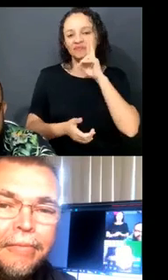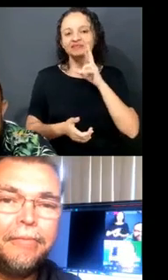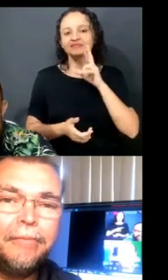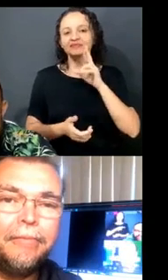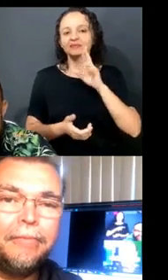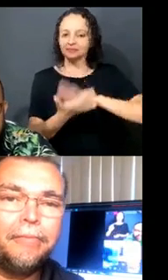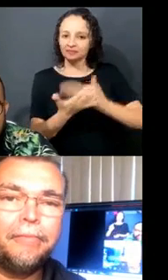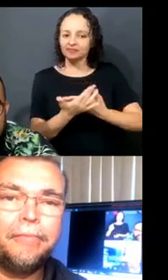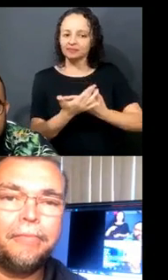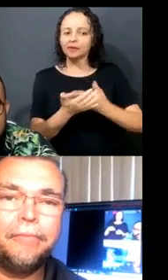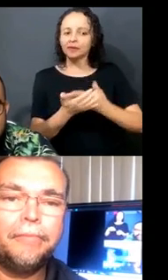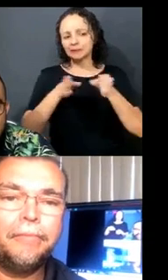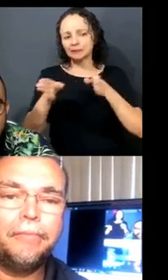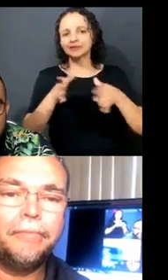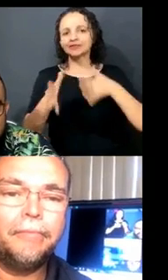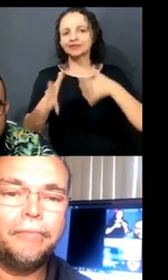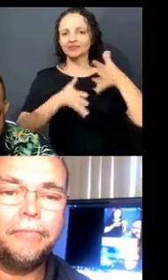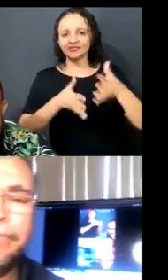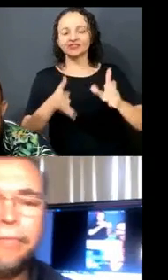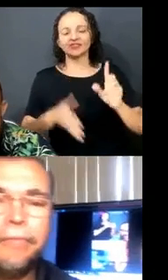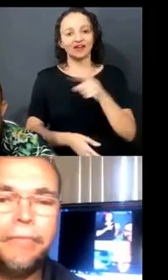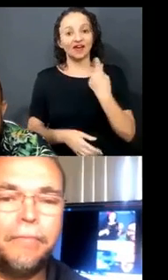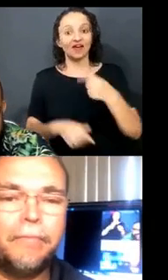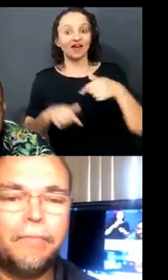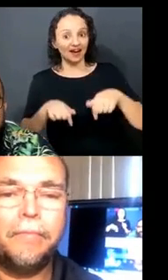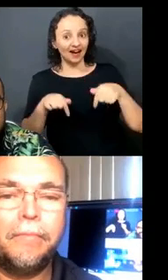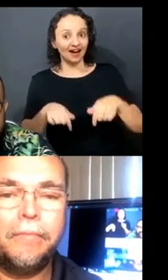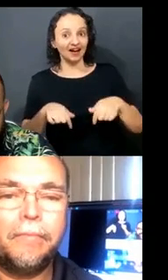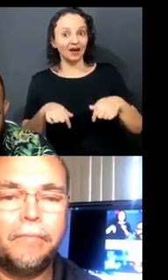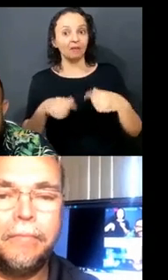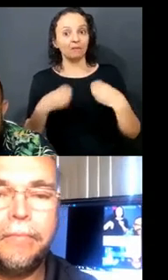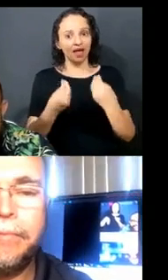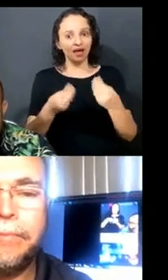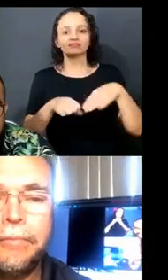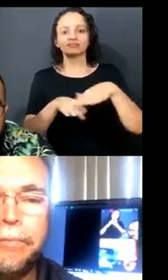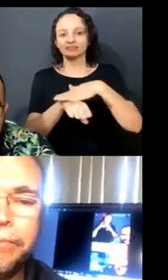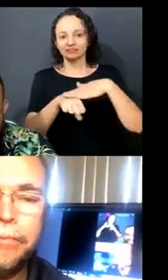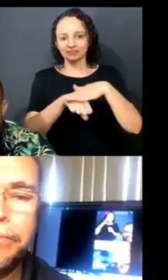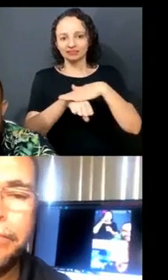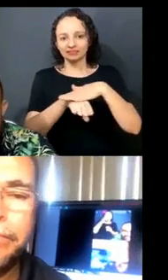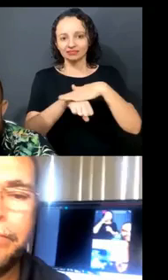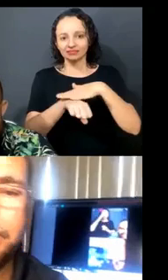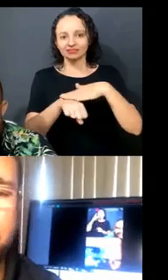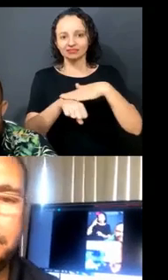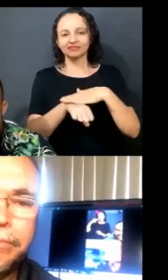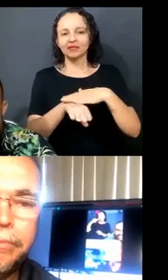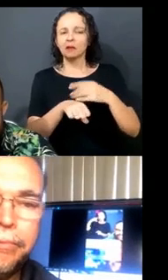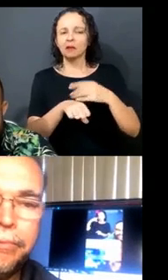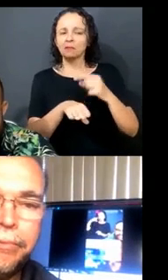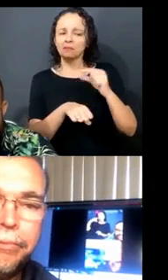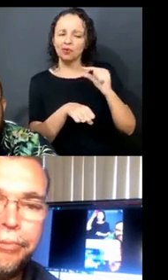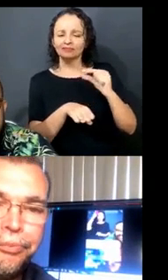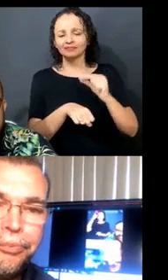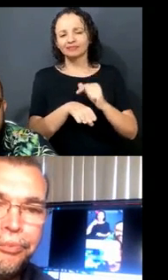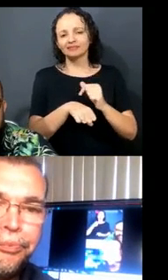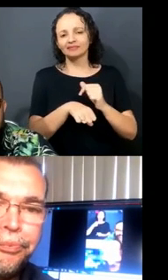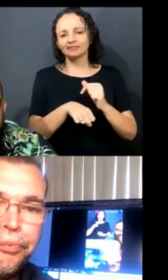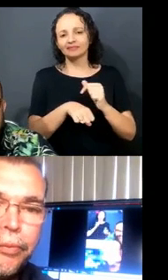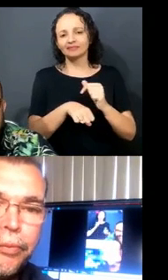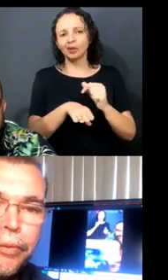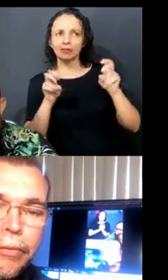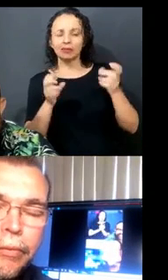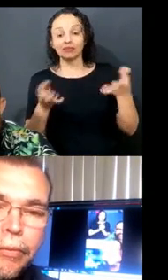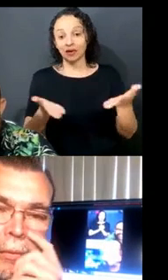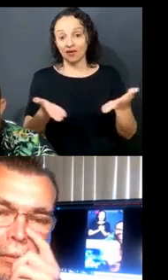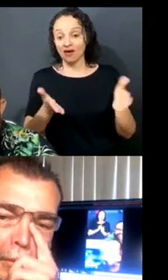faz acessibilidade em Libras. E nós estamos aqui nesta noite para conversar um pouco. Acho que tem muito a ver